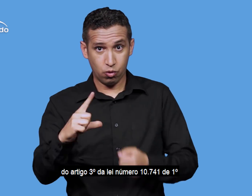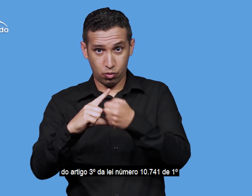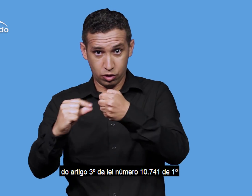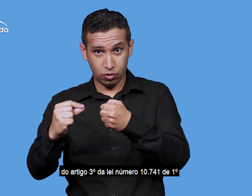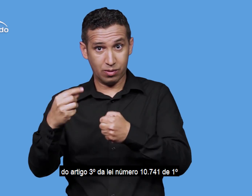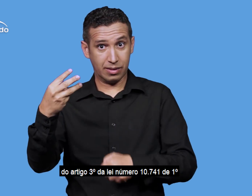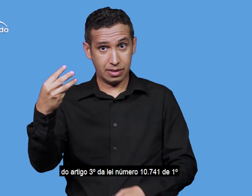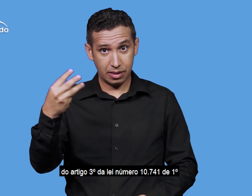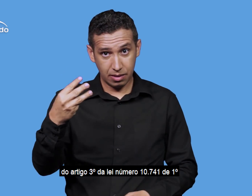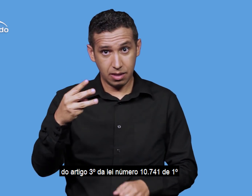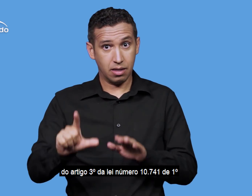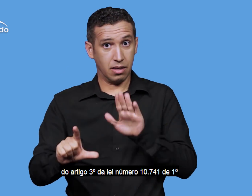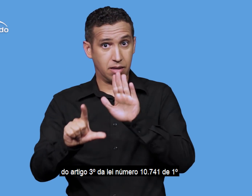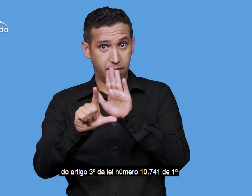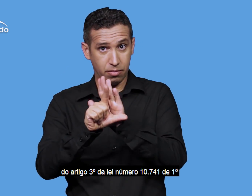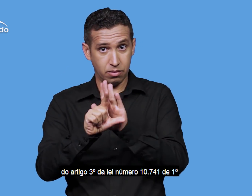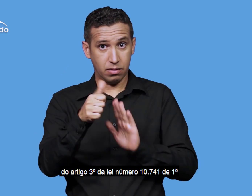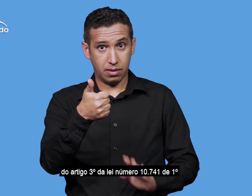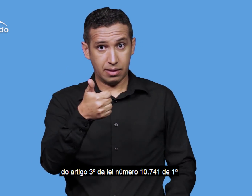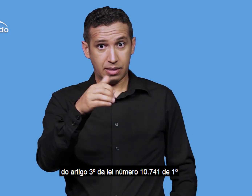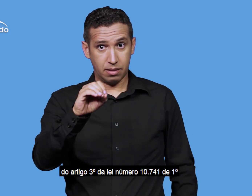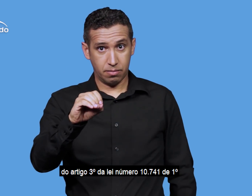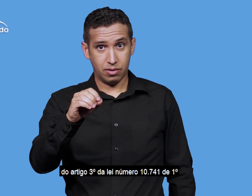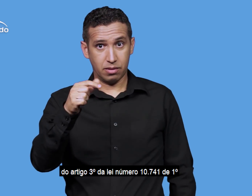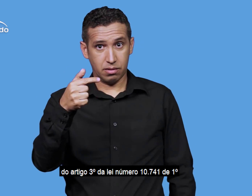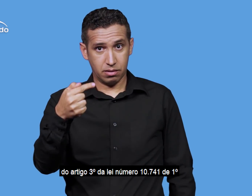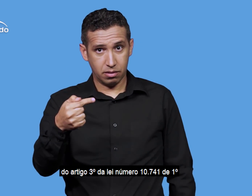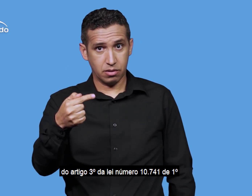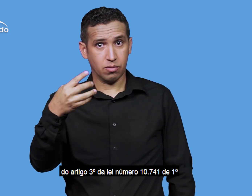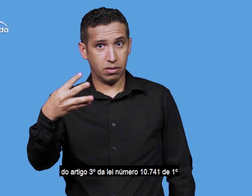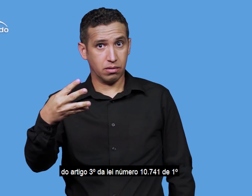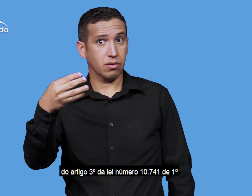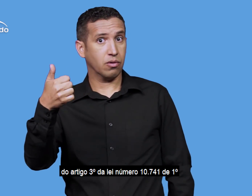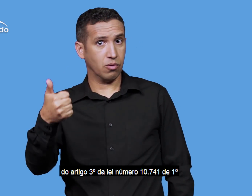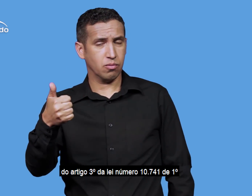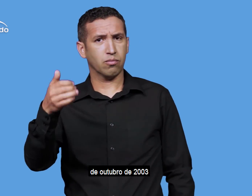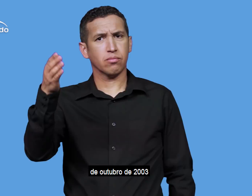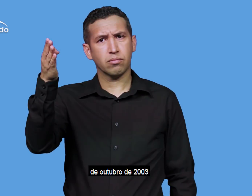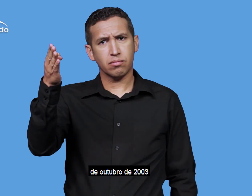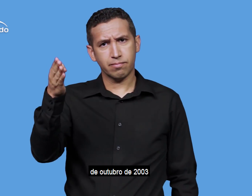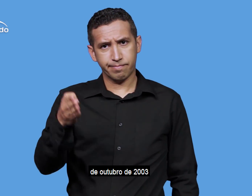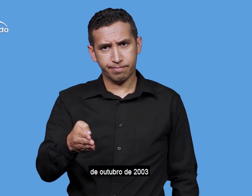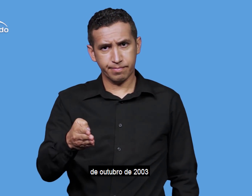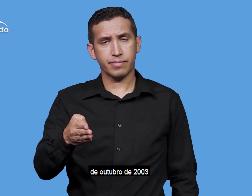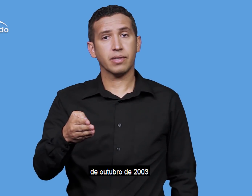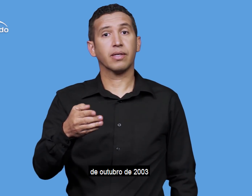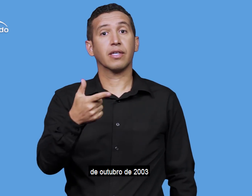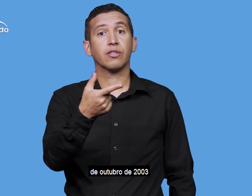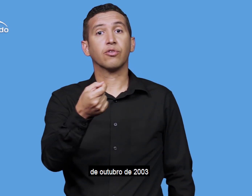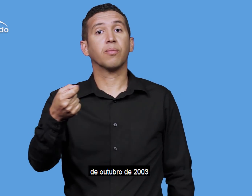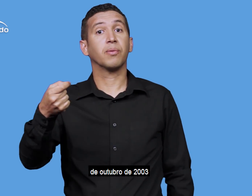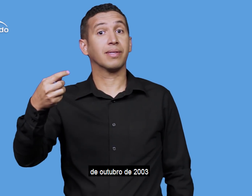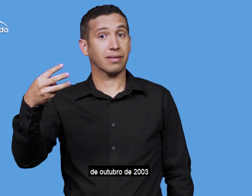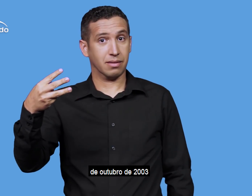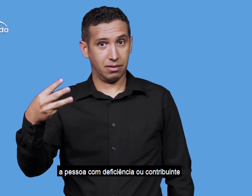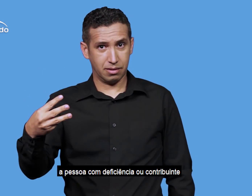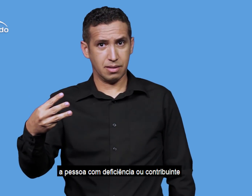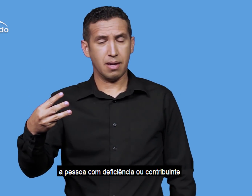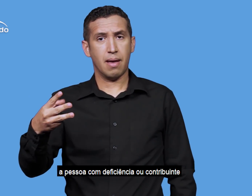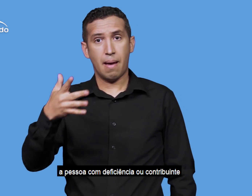3º da lei número 10.741 de 1º de outubro de 2003 a pessoa com